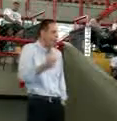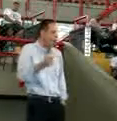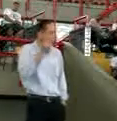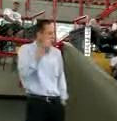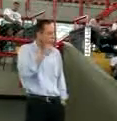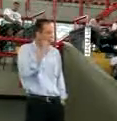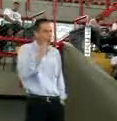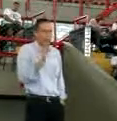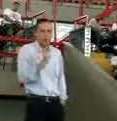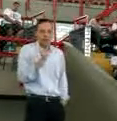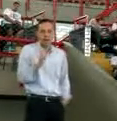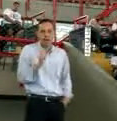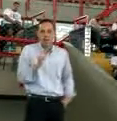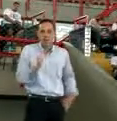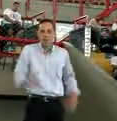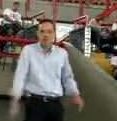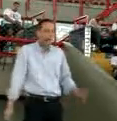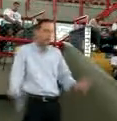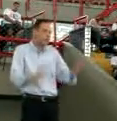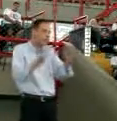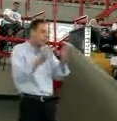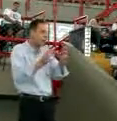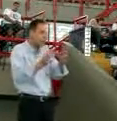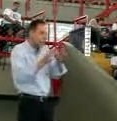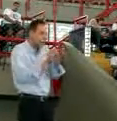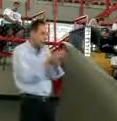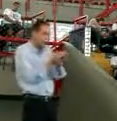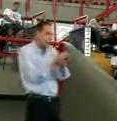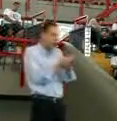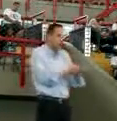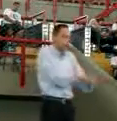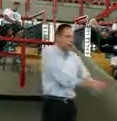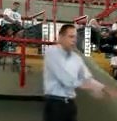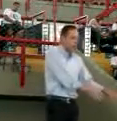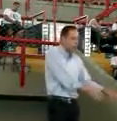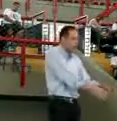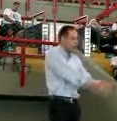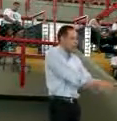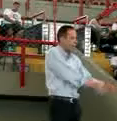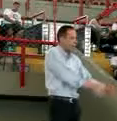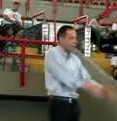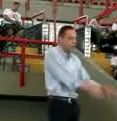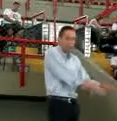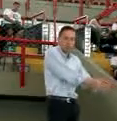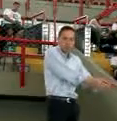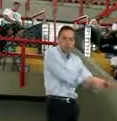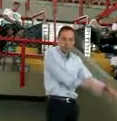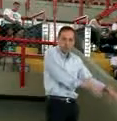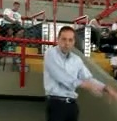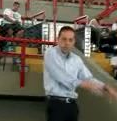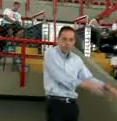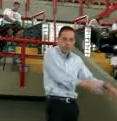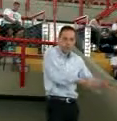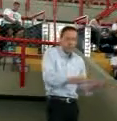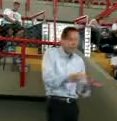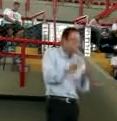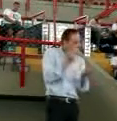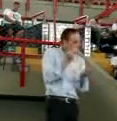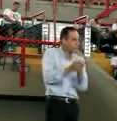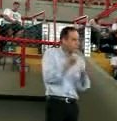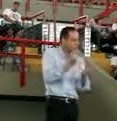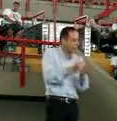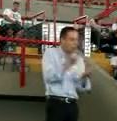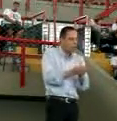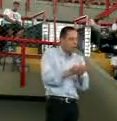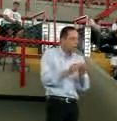não apenas de 4, como a Constituição mandava. O ato adicional, ele deixou suspenso o poder moderador e o Conselho de Estado. Mas,